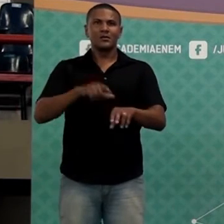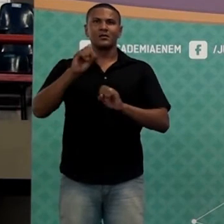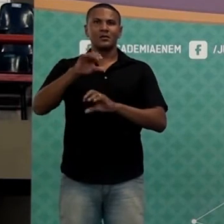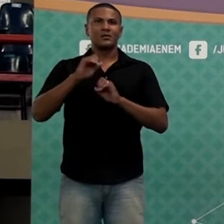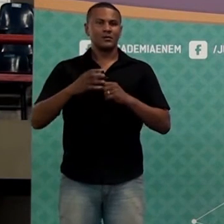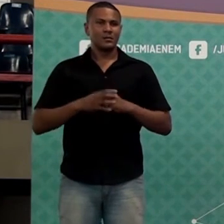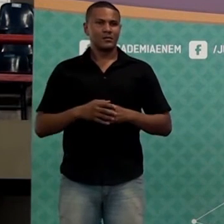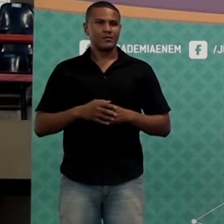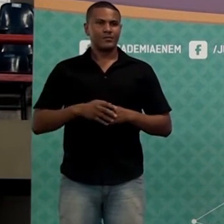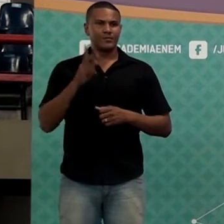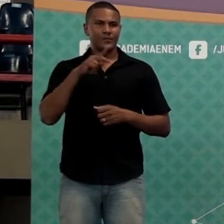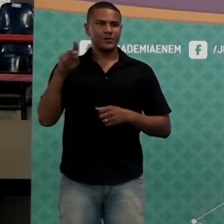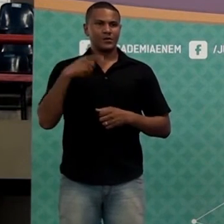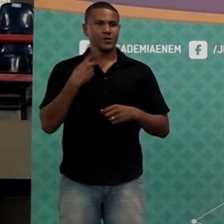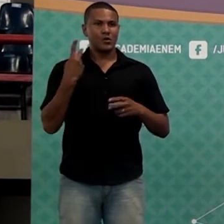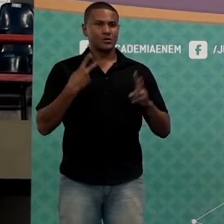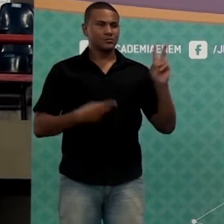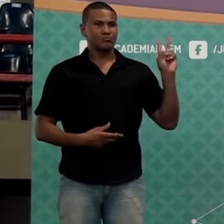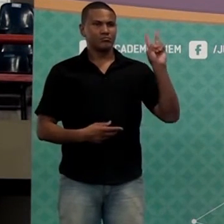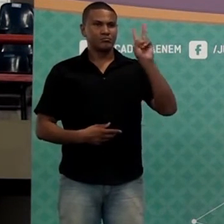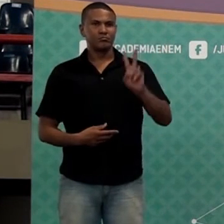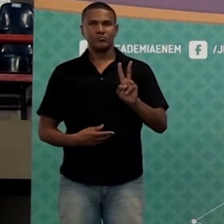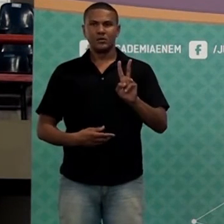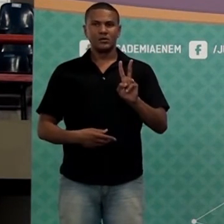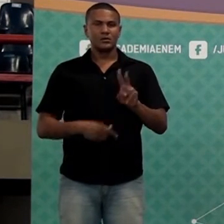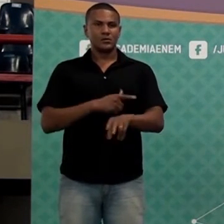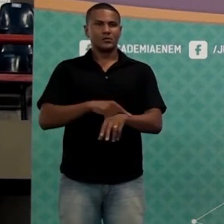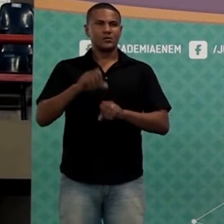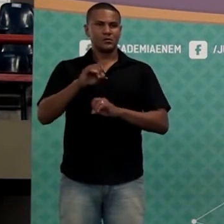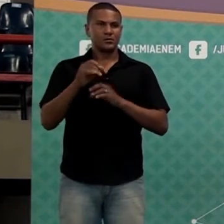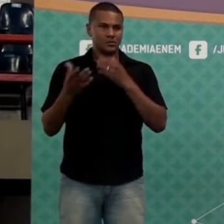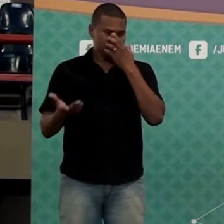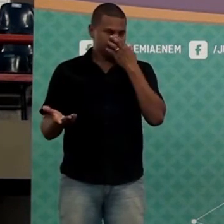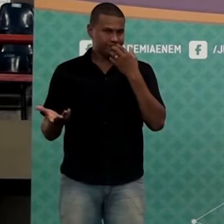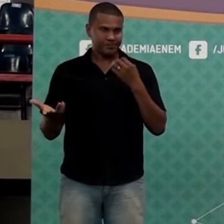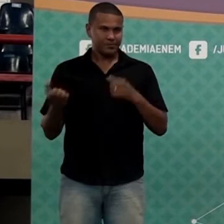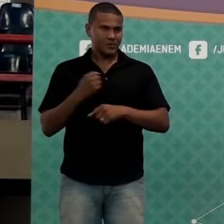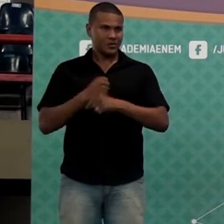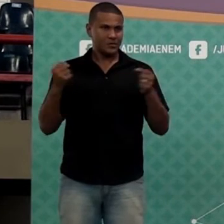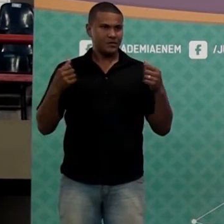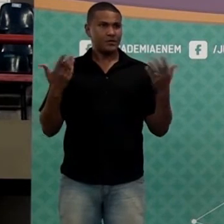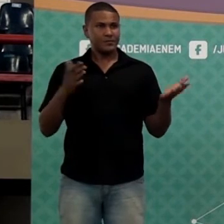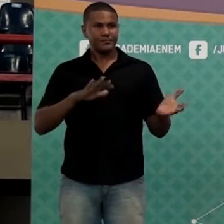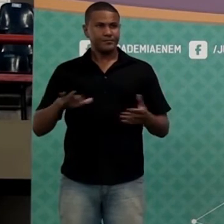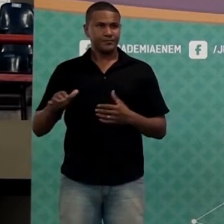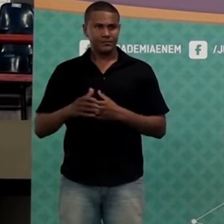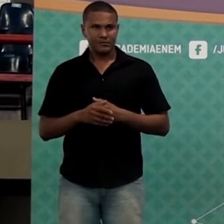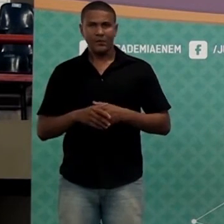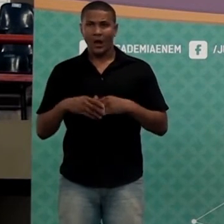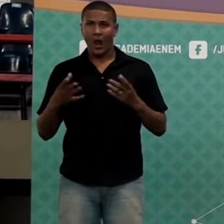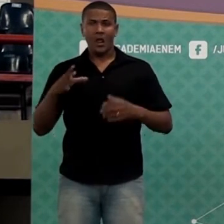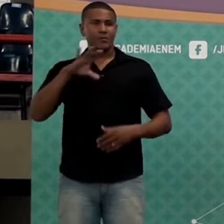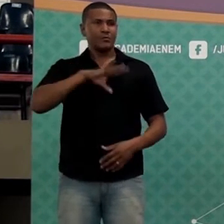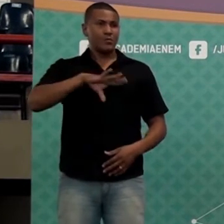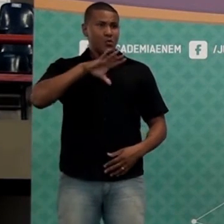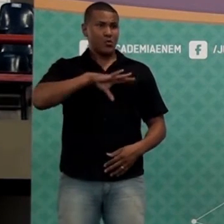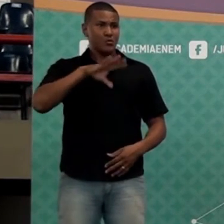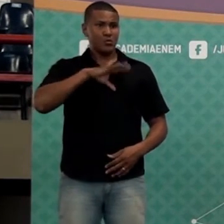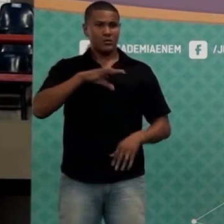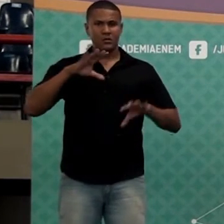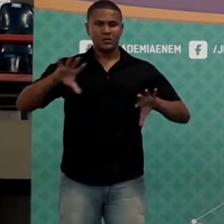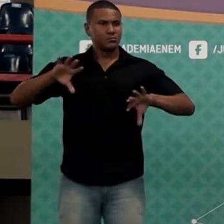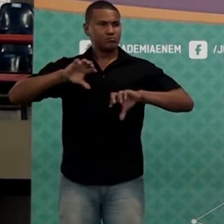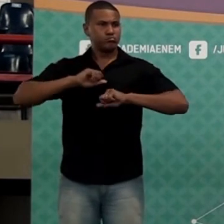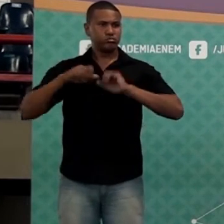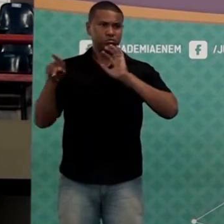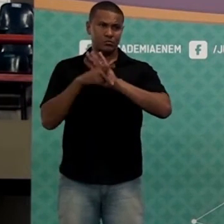para alfabetizar o cearense tudinho. Aí o que aconteceu? O português, ele se enraizou como nossa